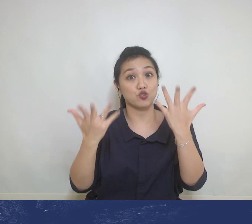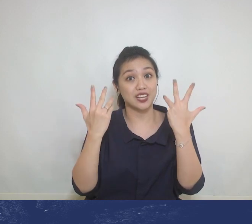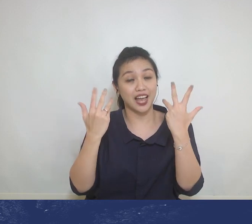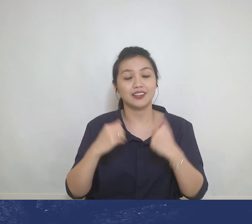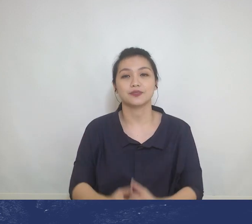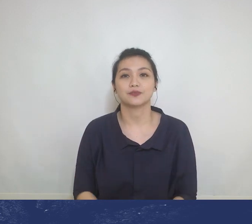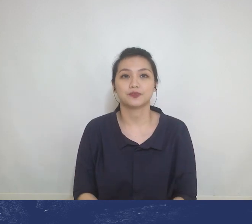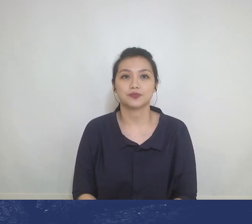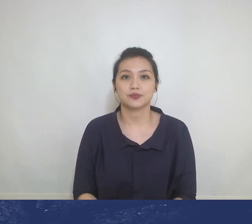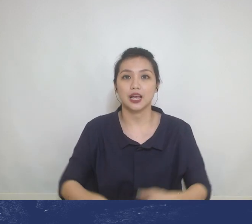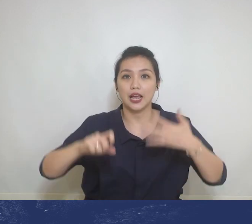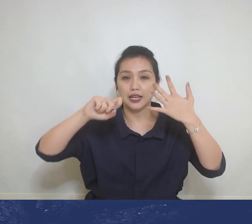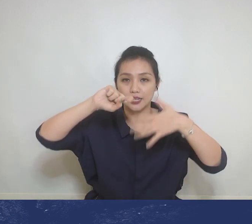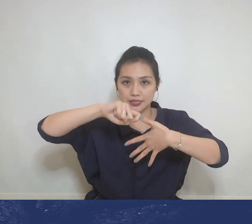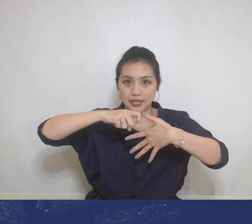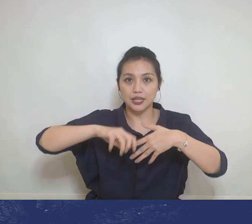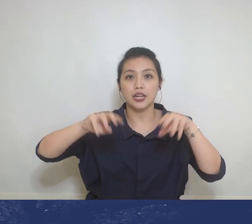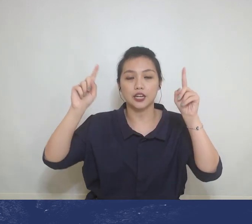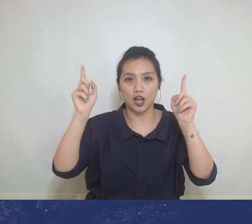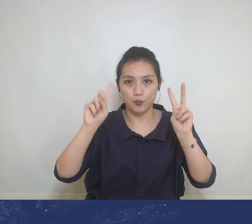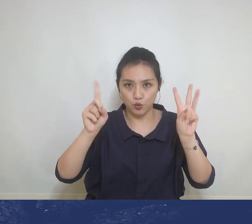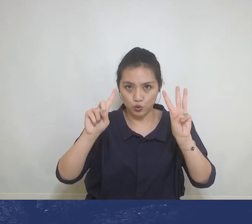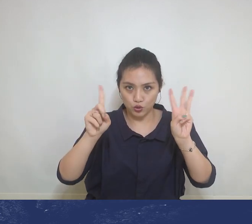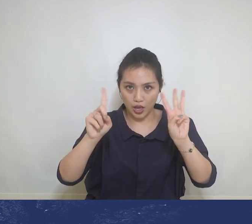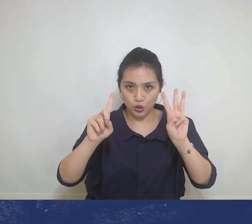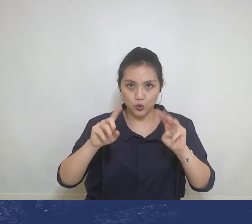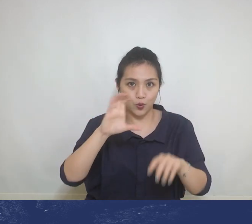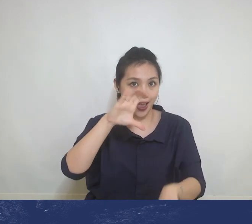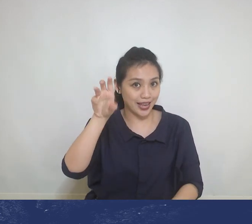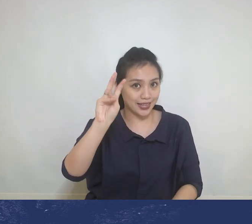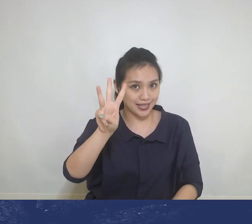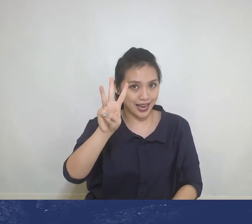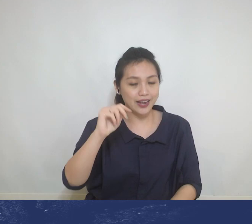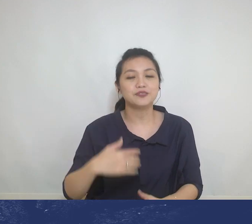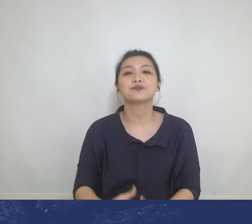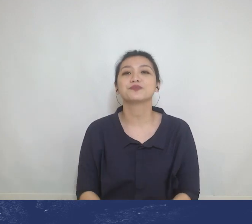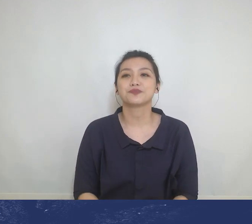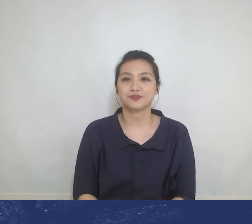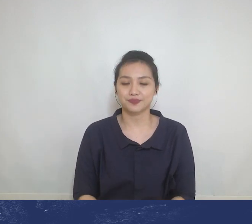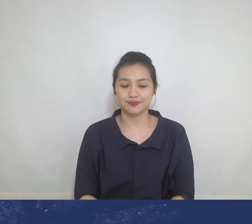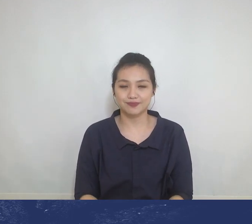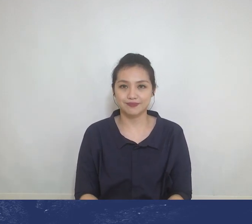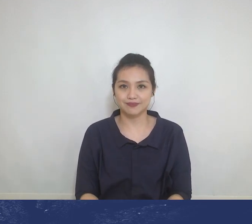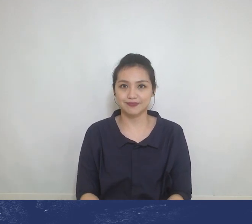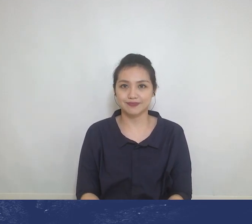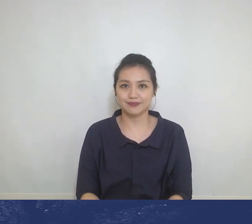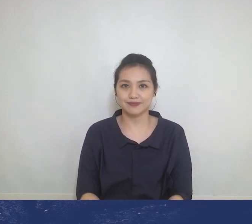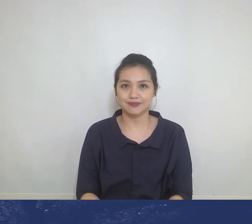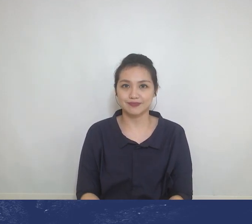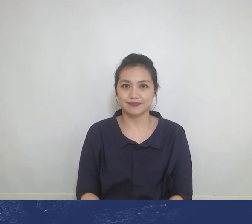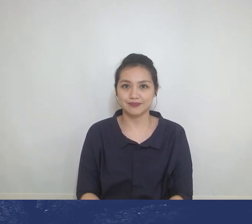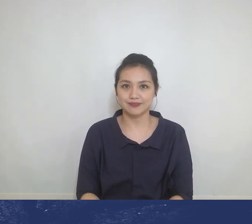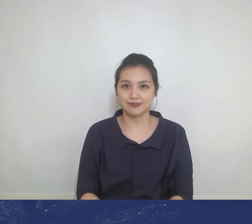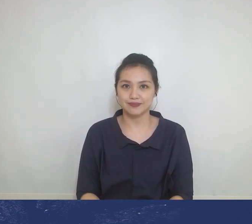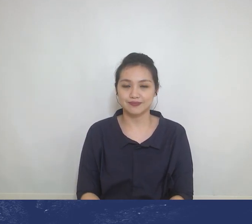Di Kejadian 31 ayat yang ketiga dibilang begini. Lalu berfirmanlah Tuhan kepada Yakub, "Pulanglah ke negeri nenek moyangmu dan